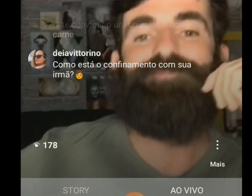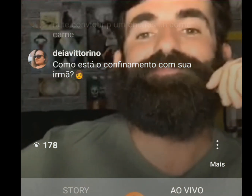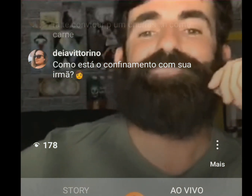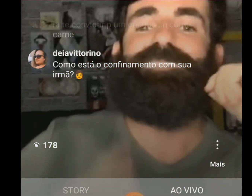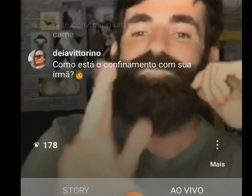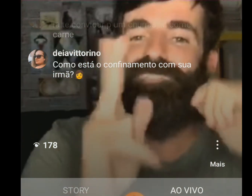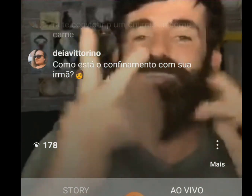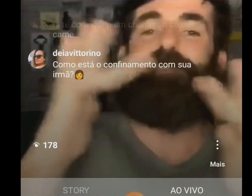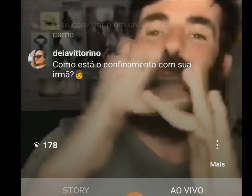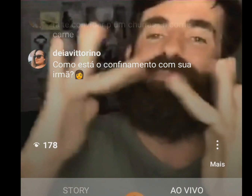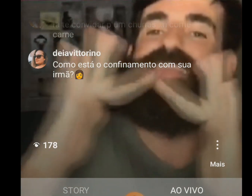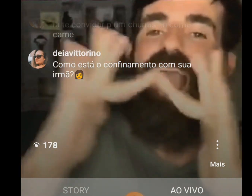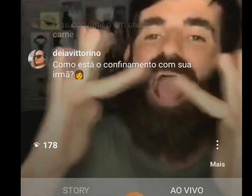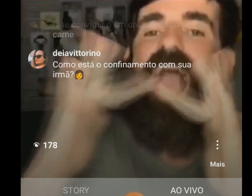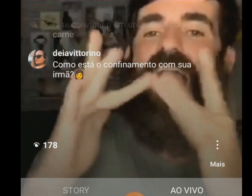Então a gente mantém esse contato.